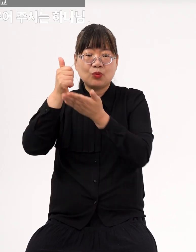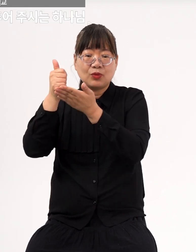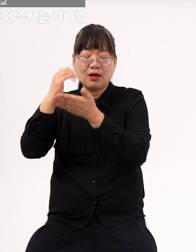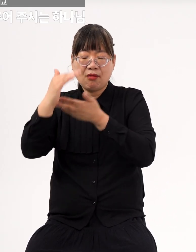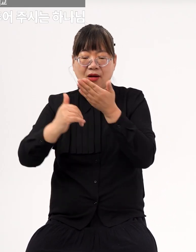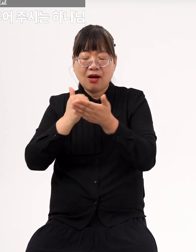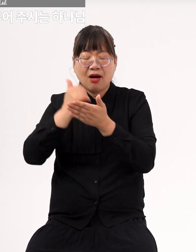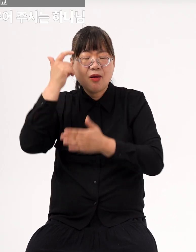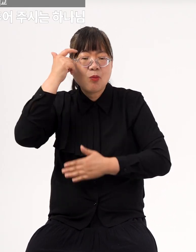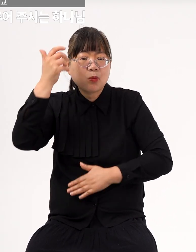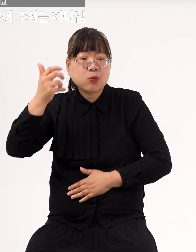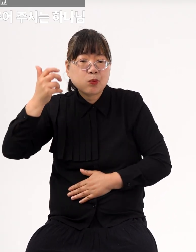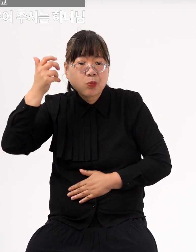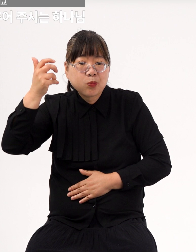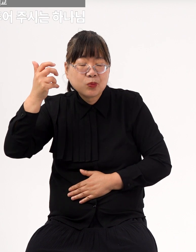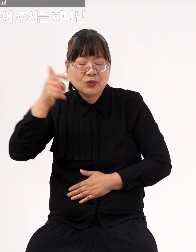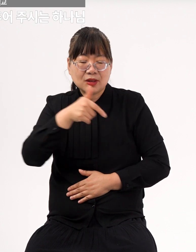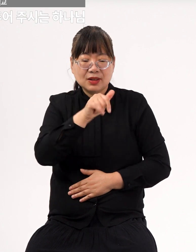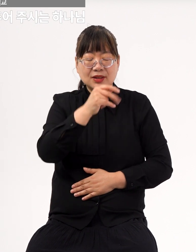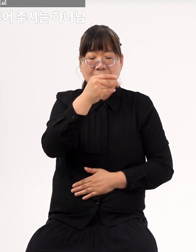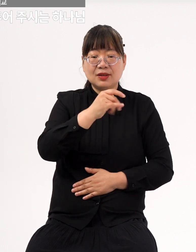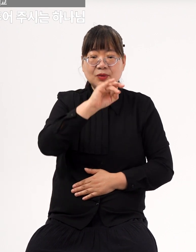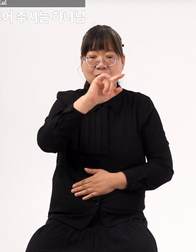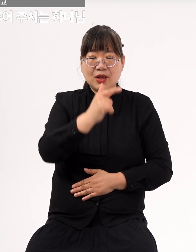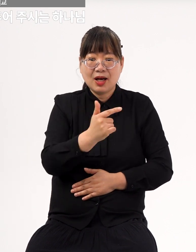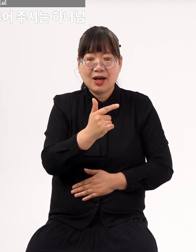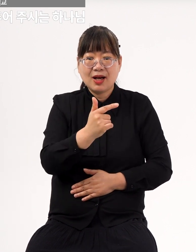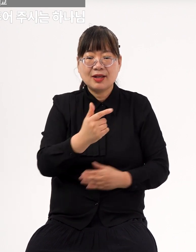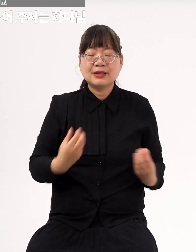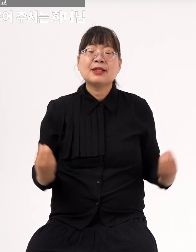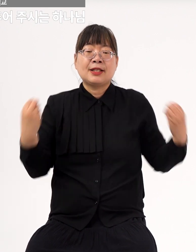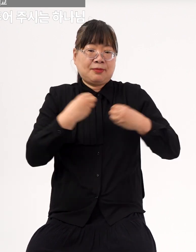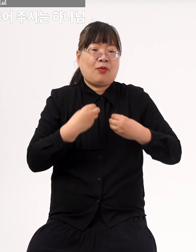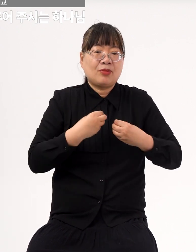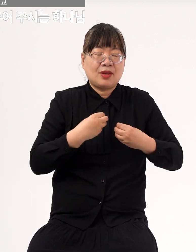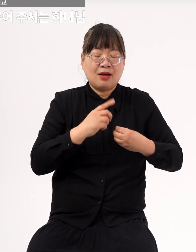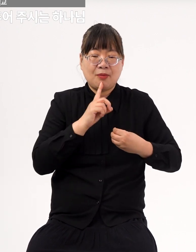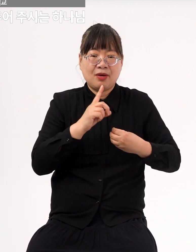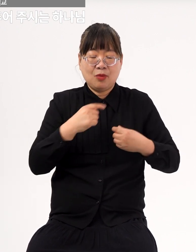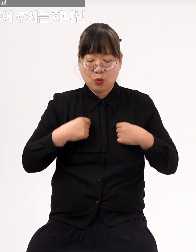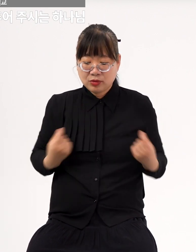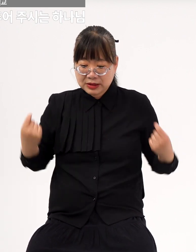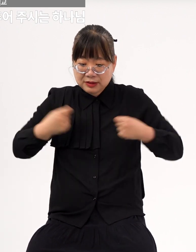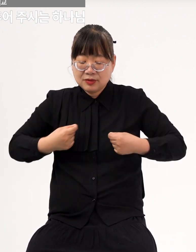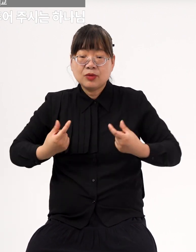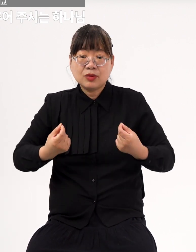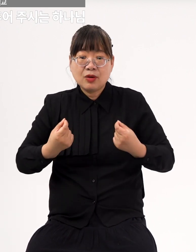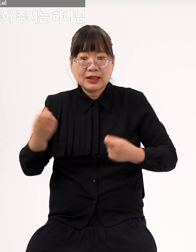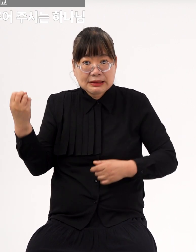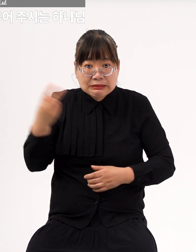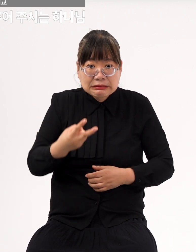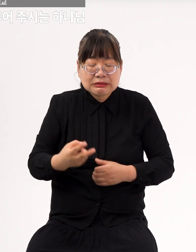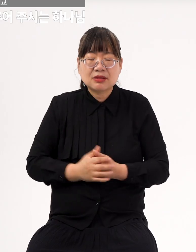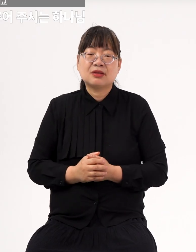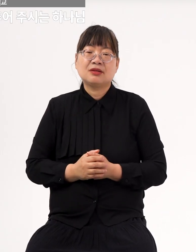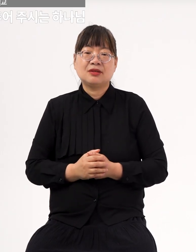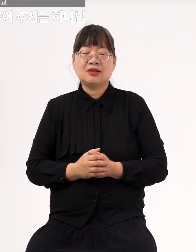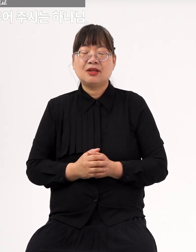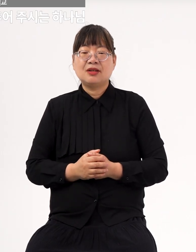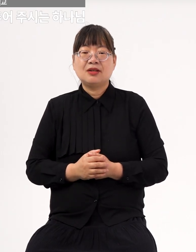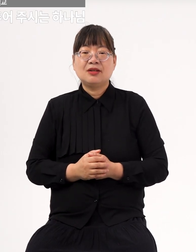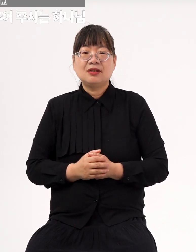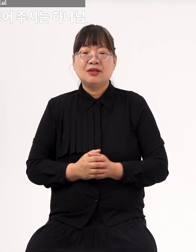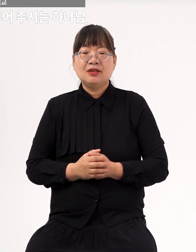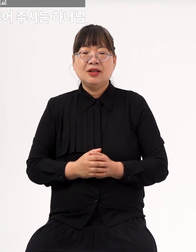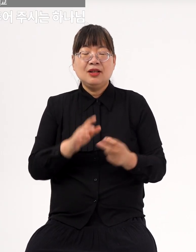하나님의 영이 기드온을 입었다 그 말이에요. 옷을 입듯이. 다시요. 어느